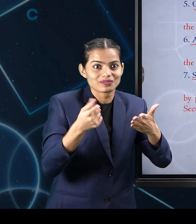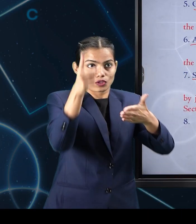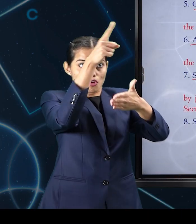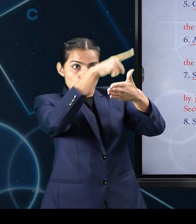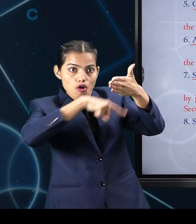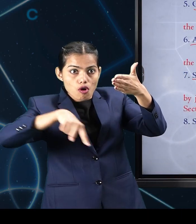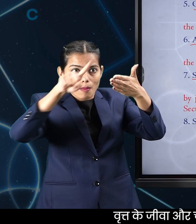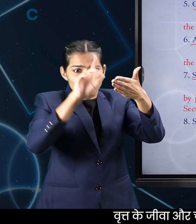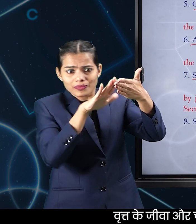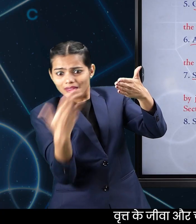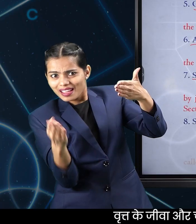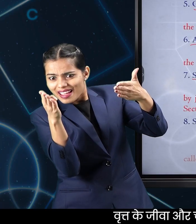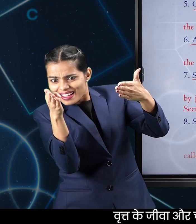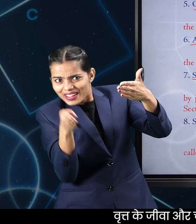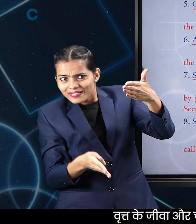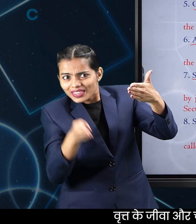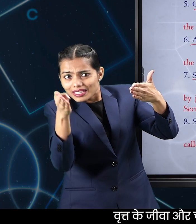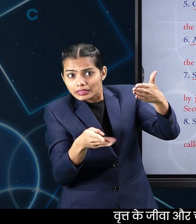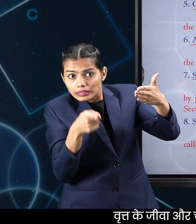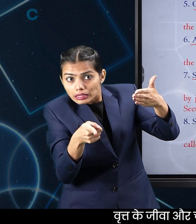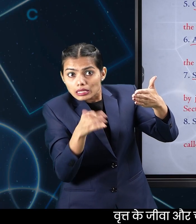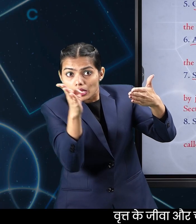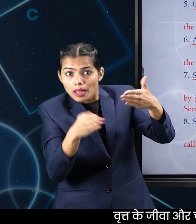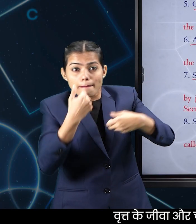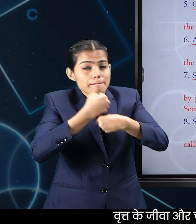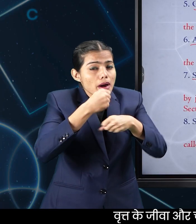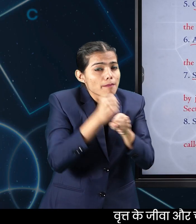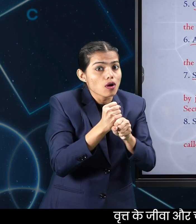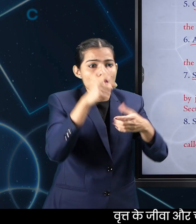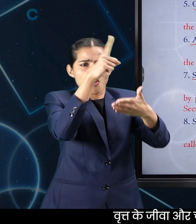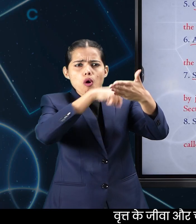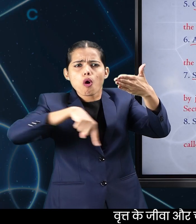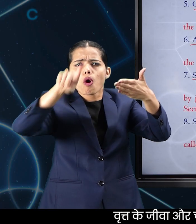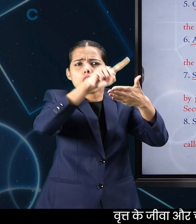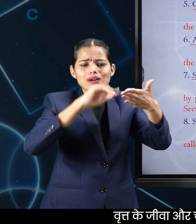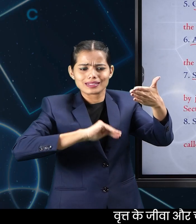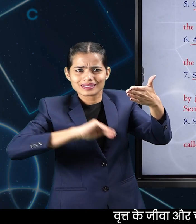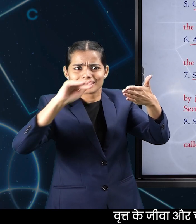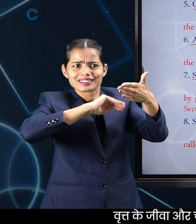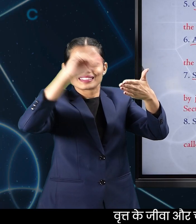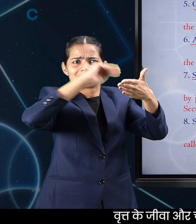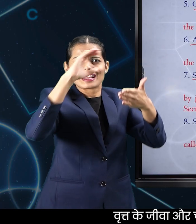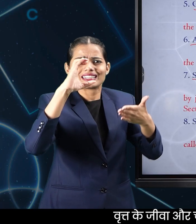क्षेत्र वृत्त के जीवा और चाप द्वारा बनाए गए क्षेत्रफल को खंड कहा जाता